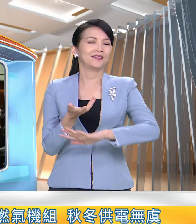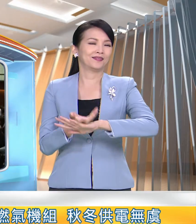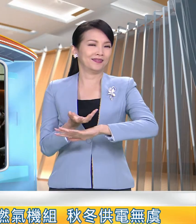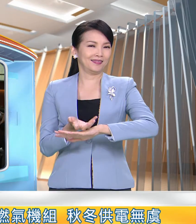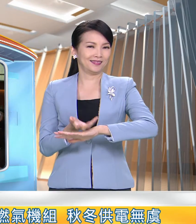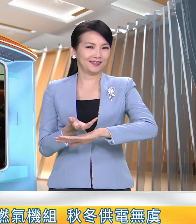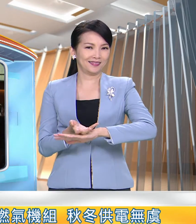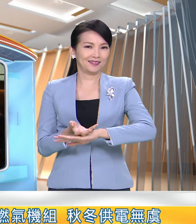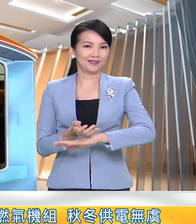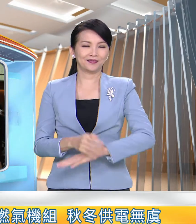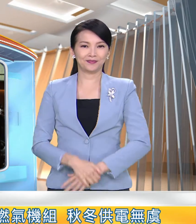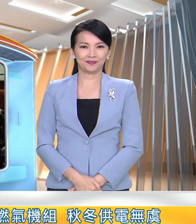虞。